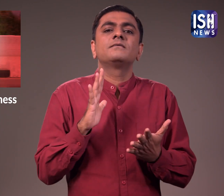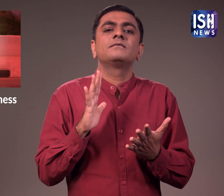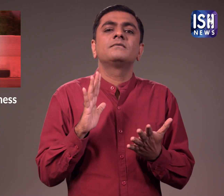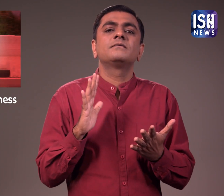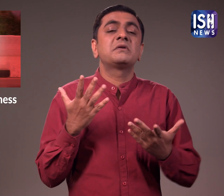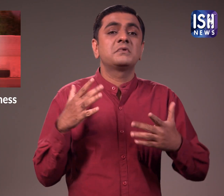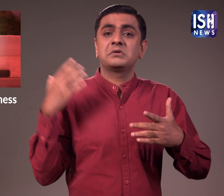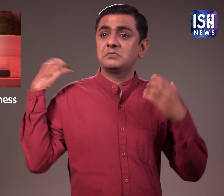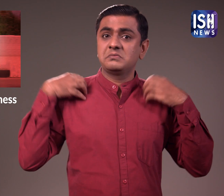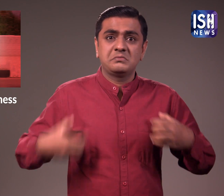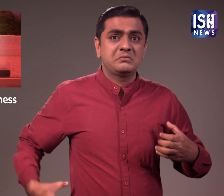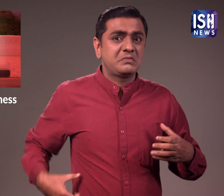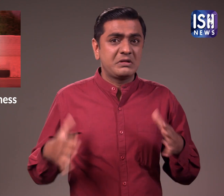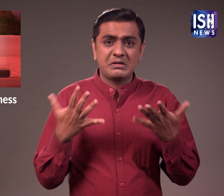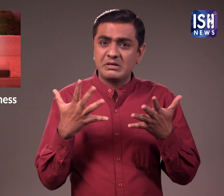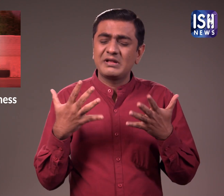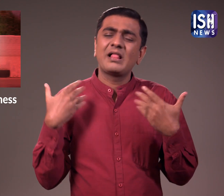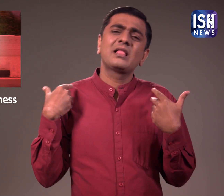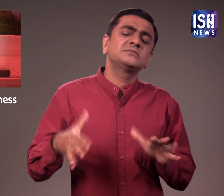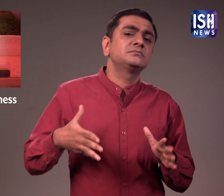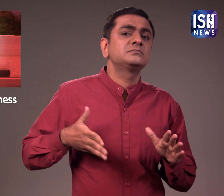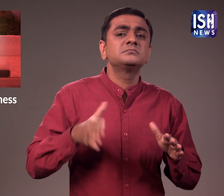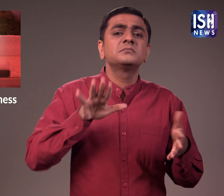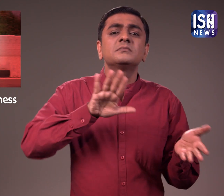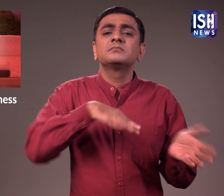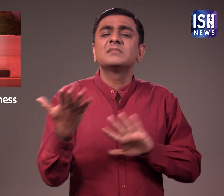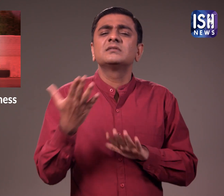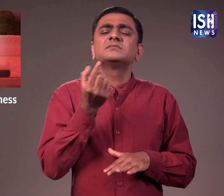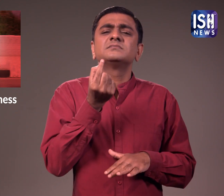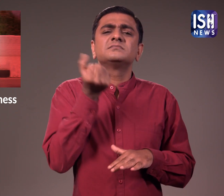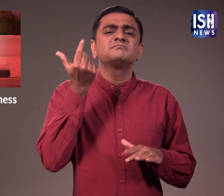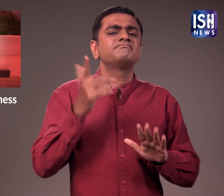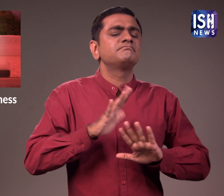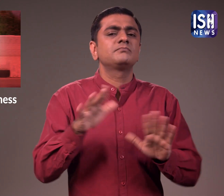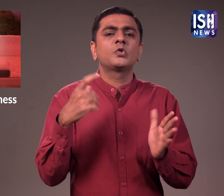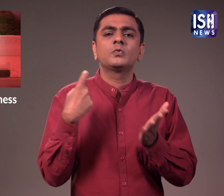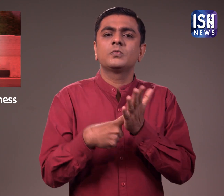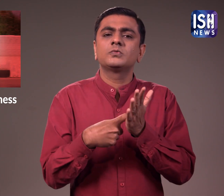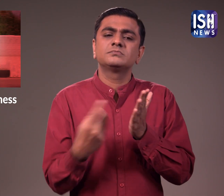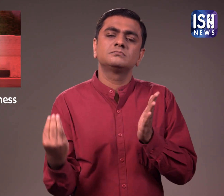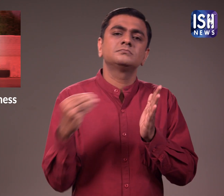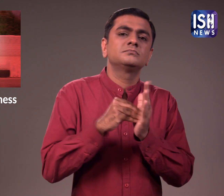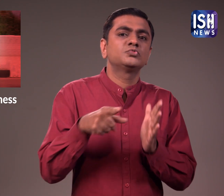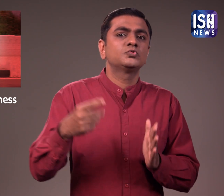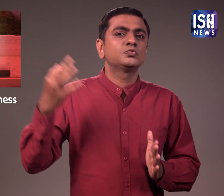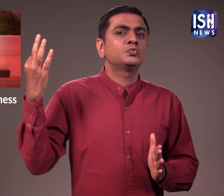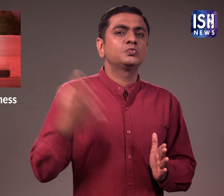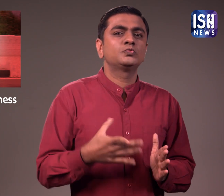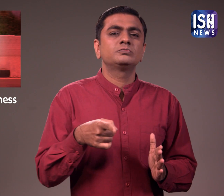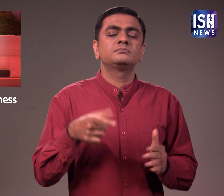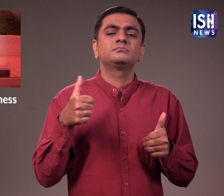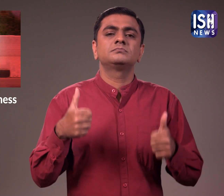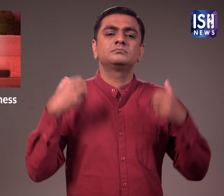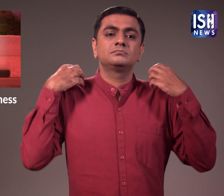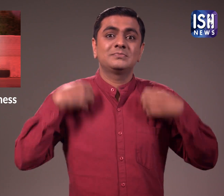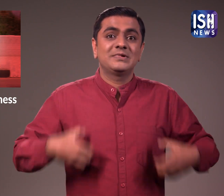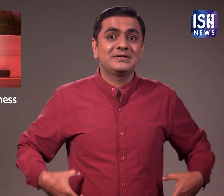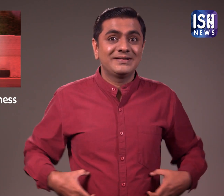यदि हारनेस नहीं पहनते हैं तो गिरने की संभावना रहती है किसी भी घटना से बचने के लिए नया नियम बनाया गया है सेफ्री